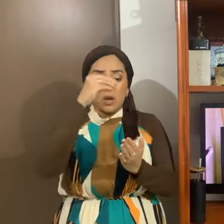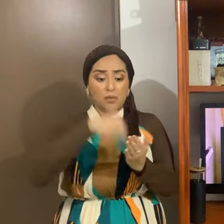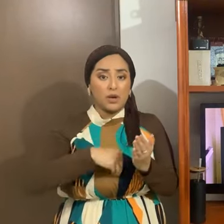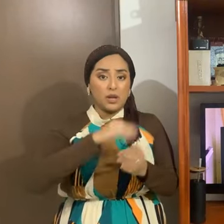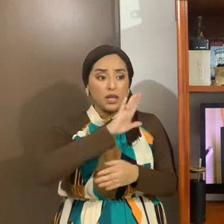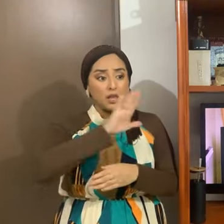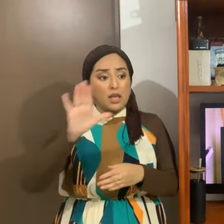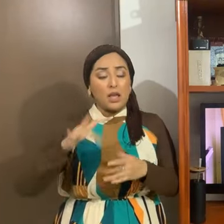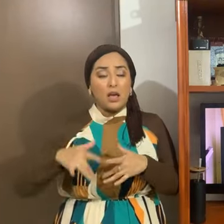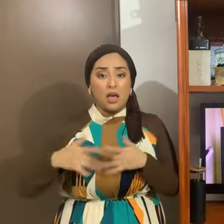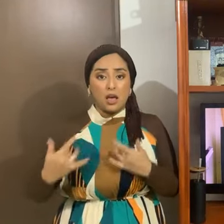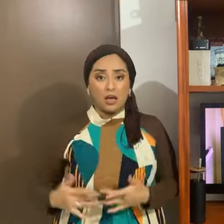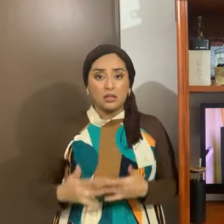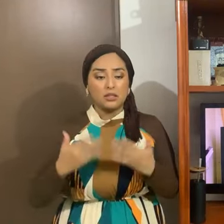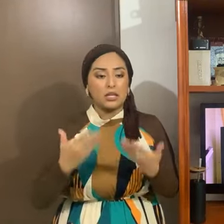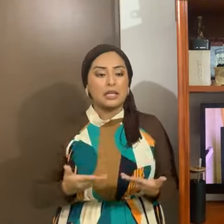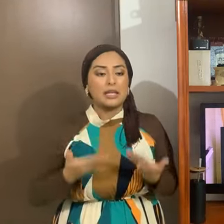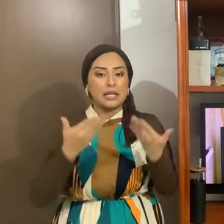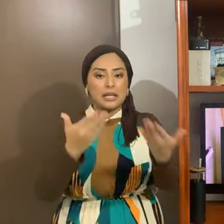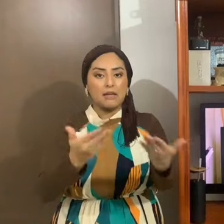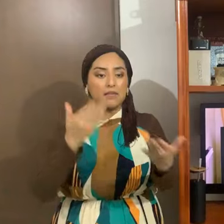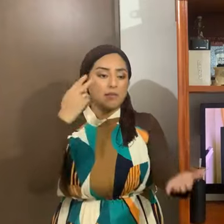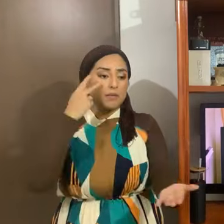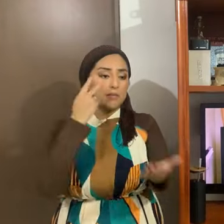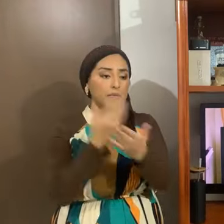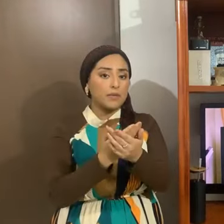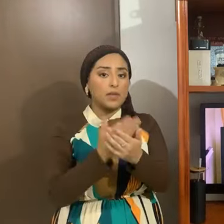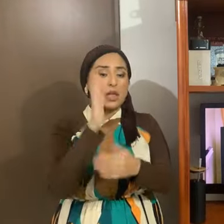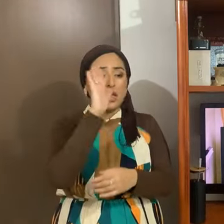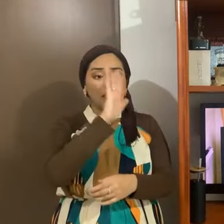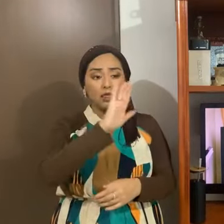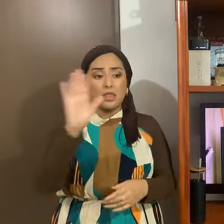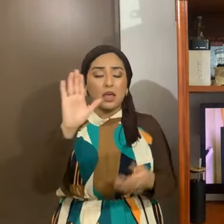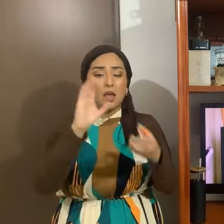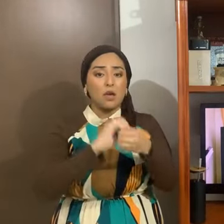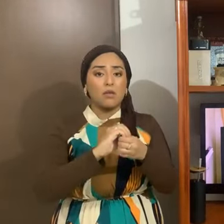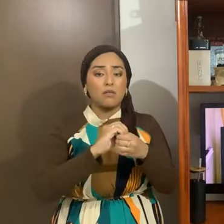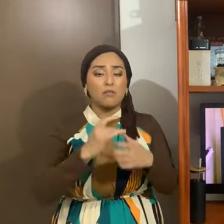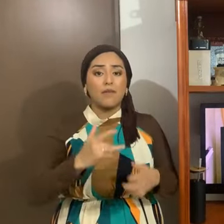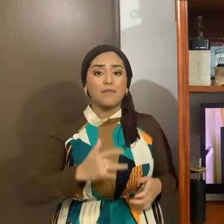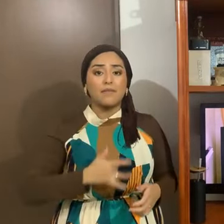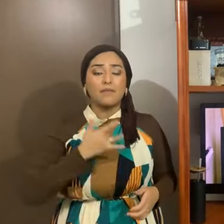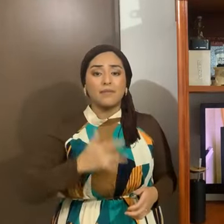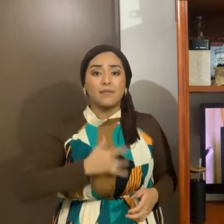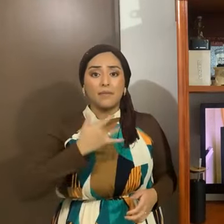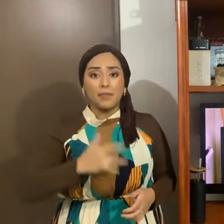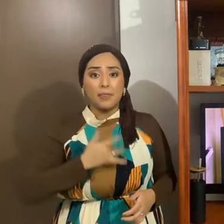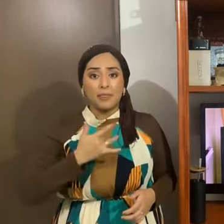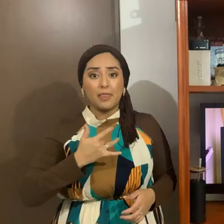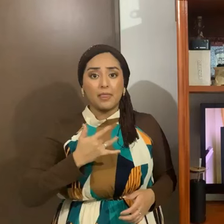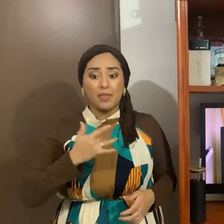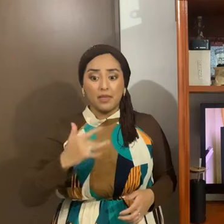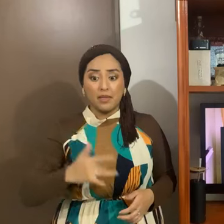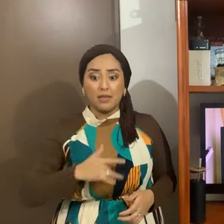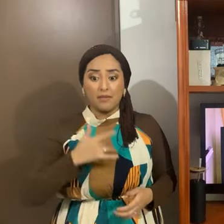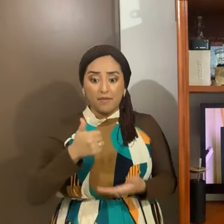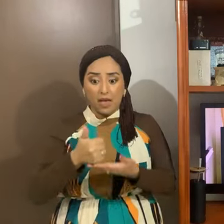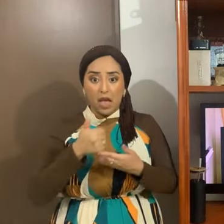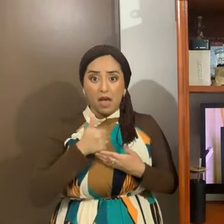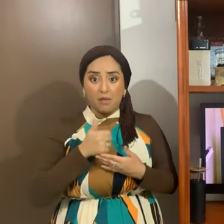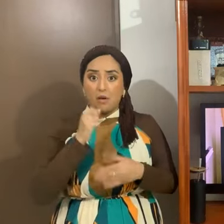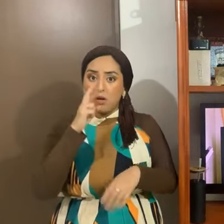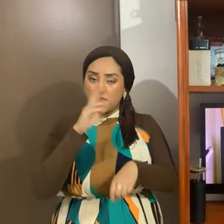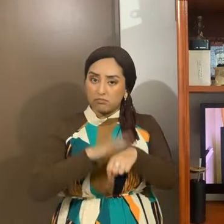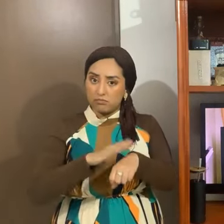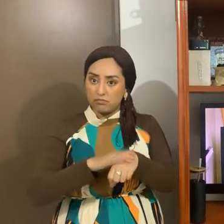sus corazones, dando testimonio su conciencia. La conciencia nos acusa o nos